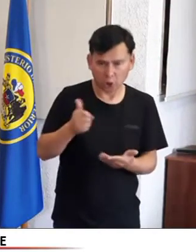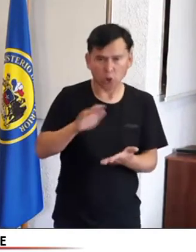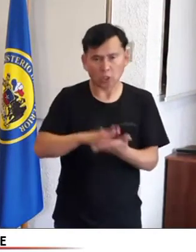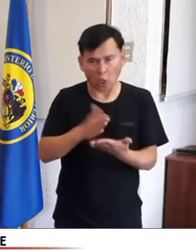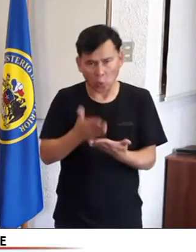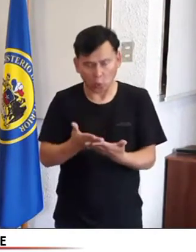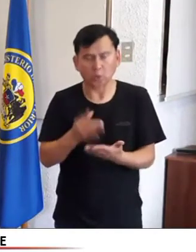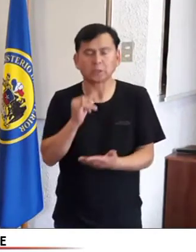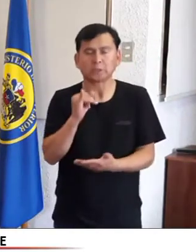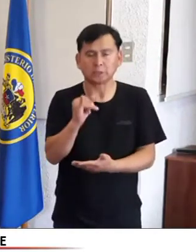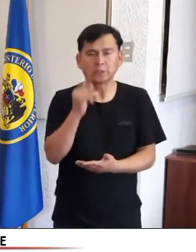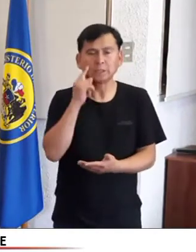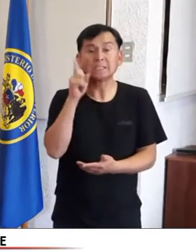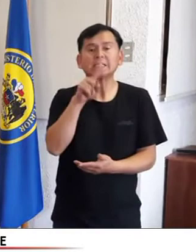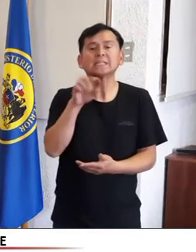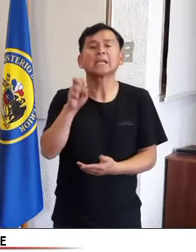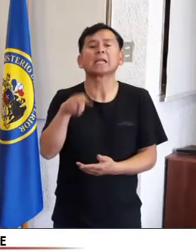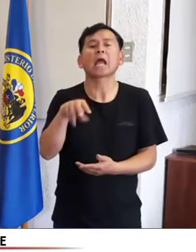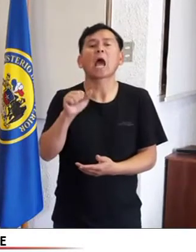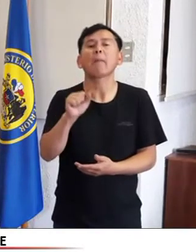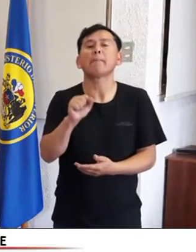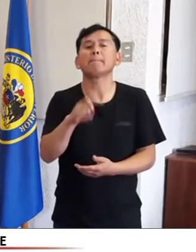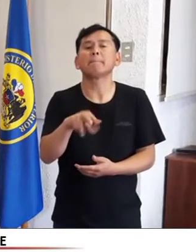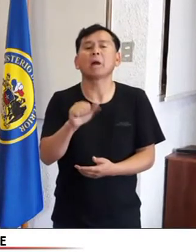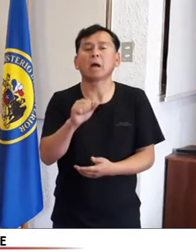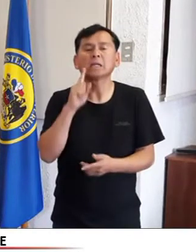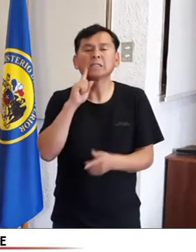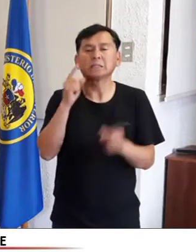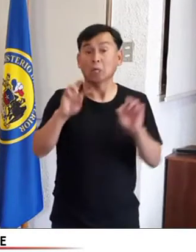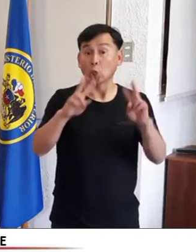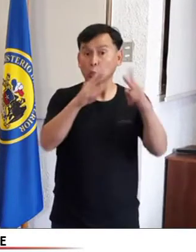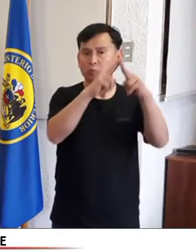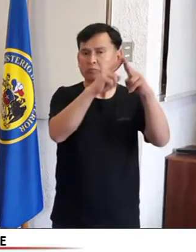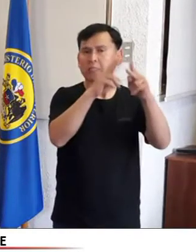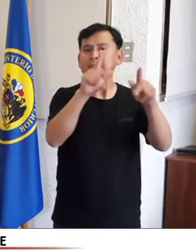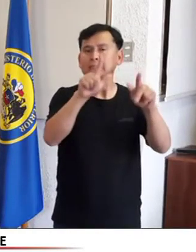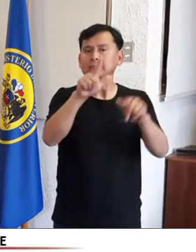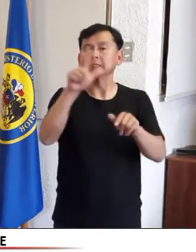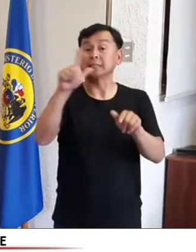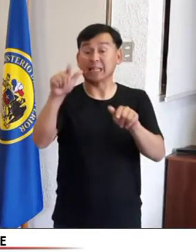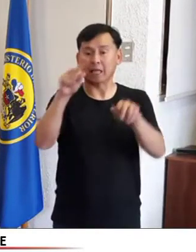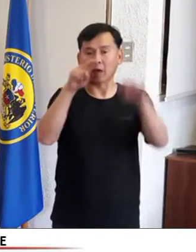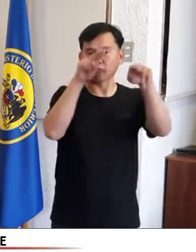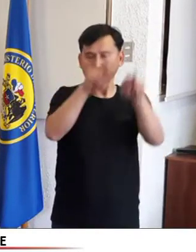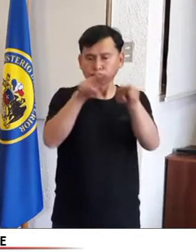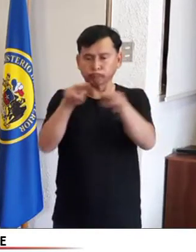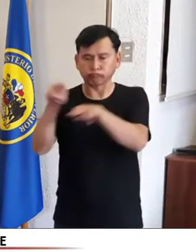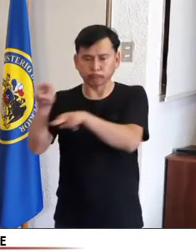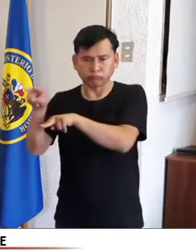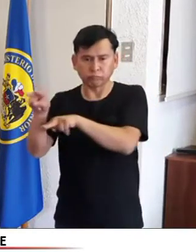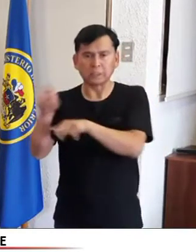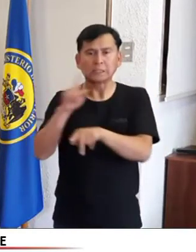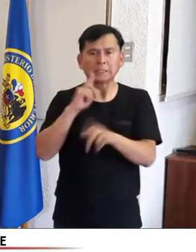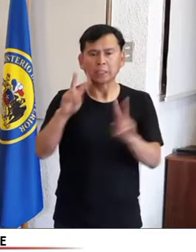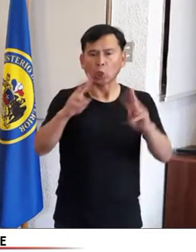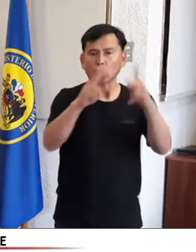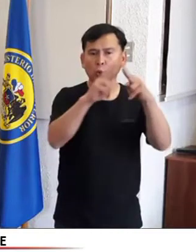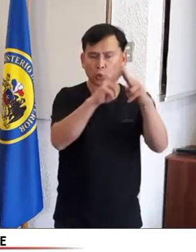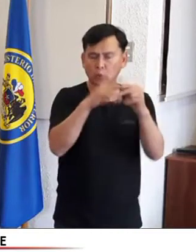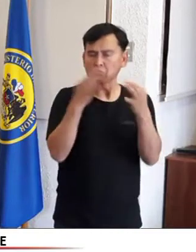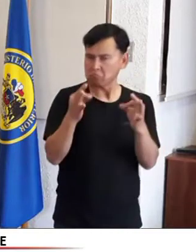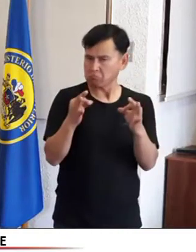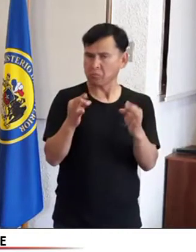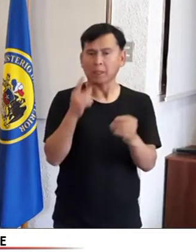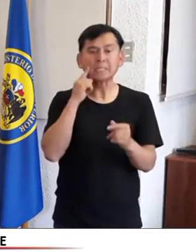Salud y el SENAMA, dado que es una infraestructura que tiene una capacidad para 70 camas y que tiene mucha infraestructura